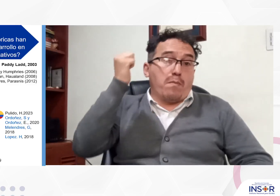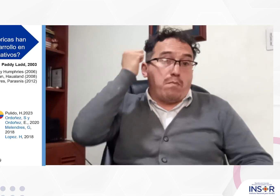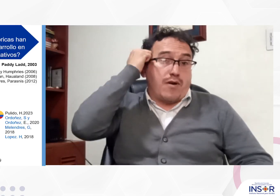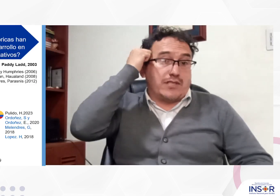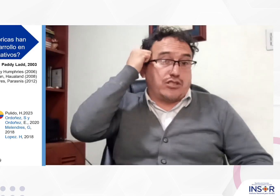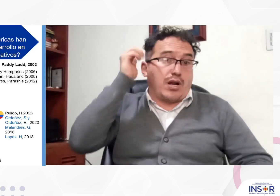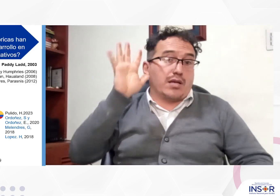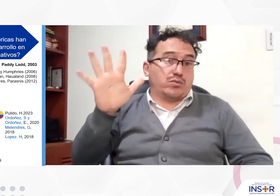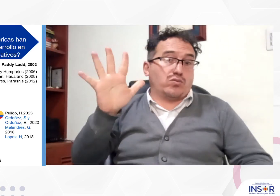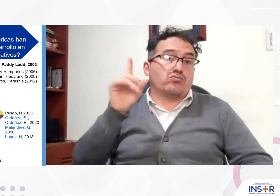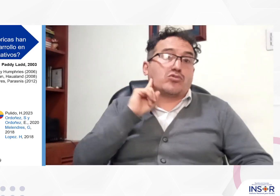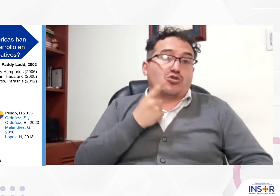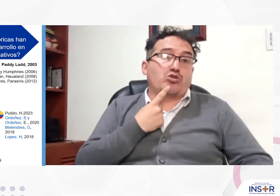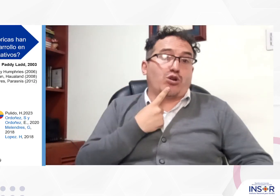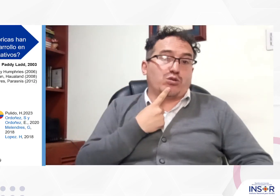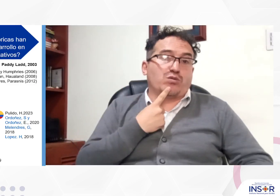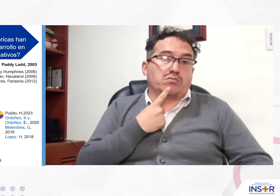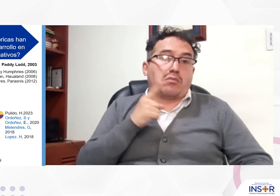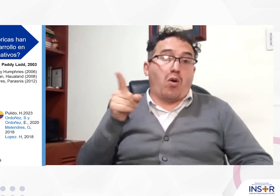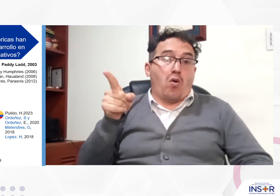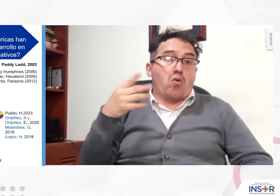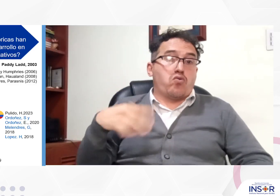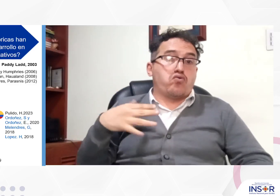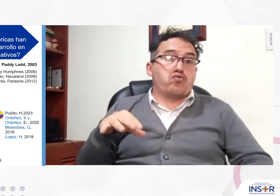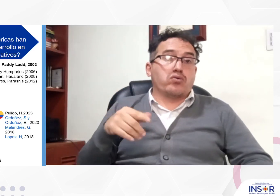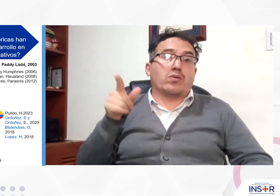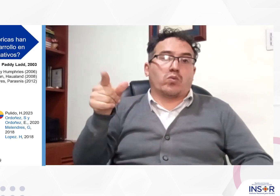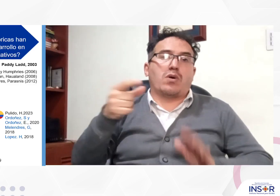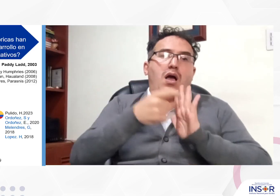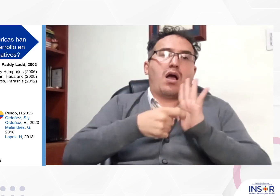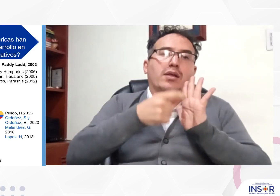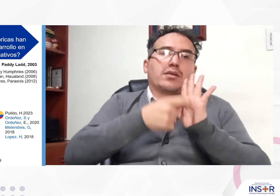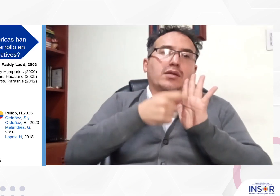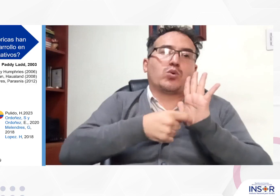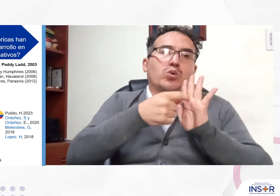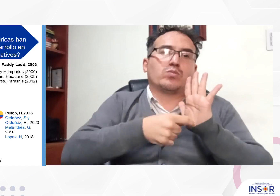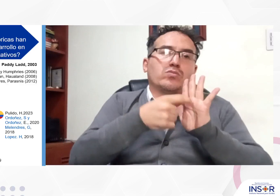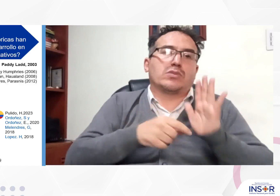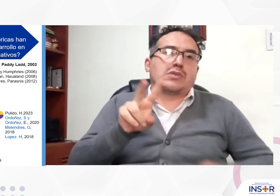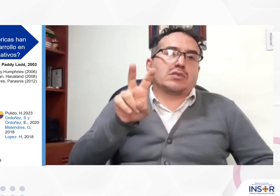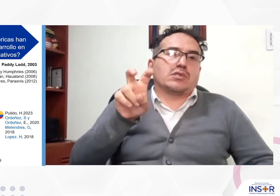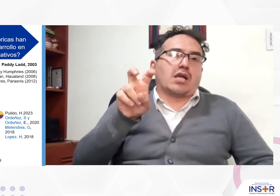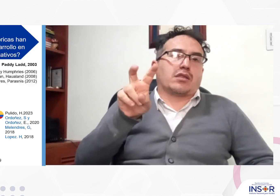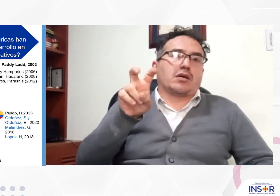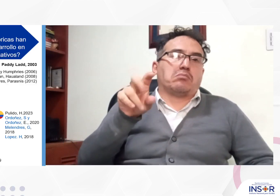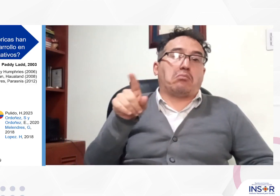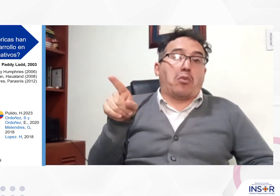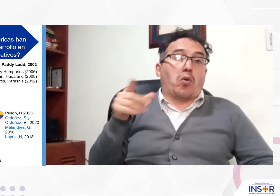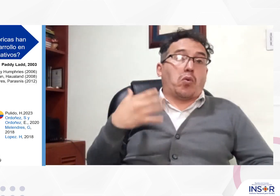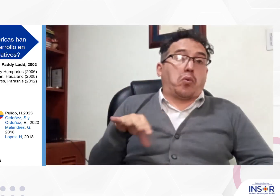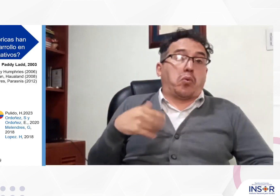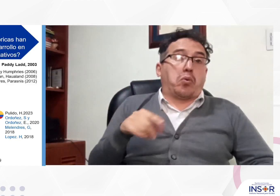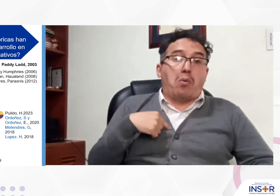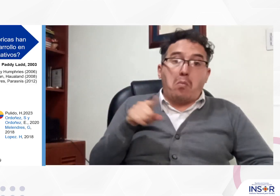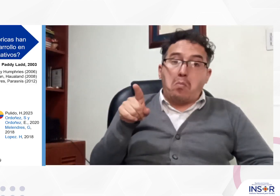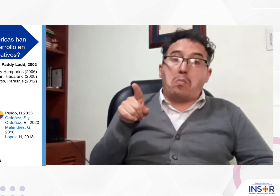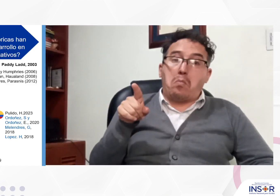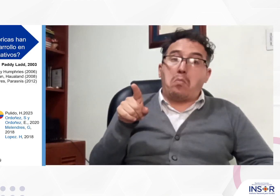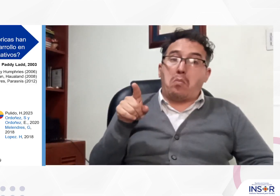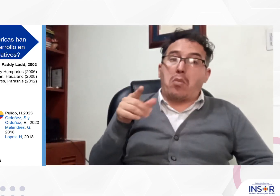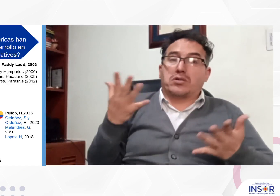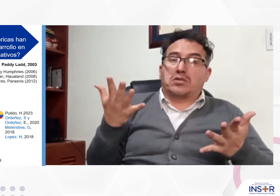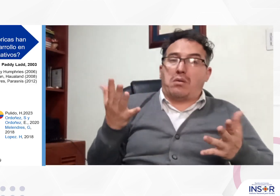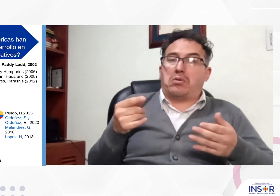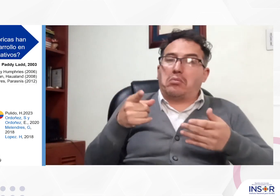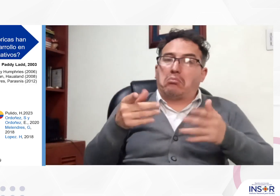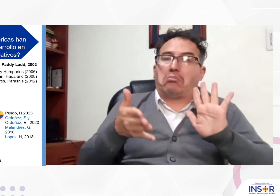Con Karina Muñoz es docente sorda, y ella creó un artículo, 7 artículos